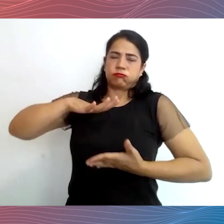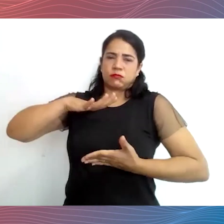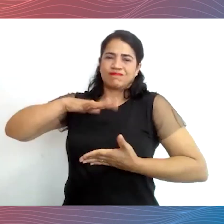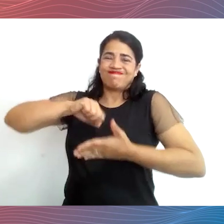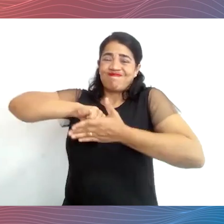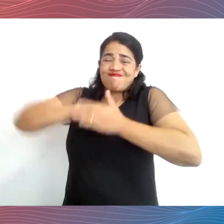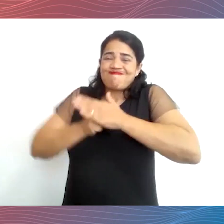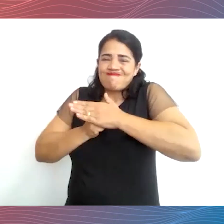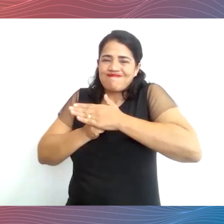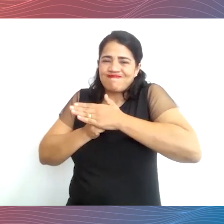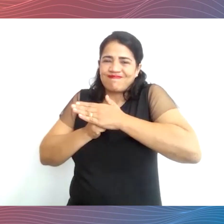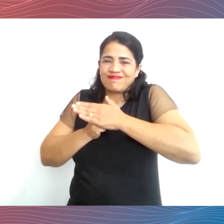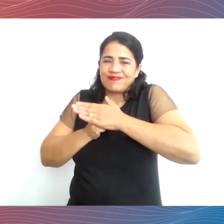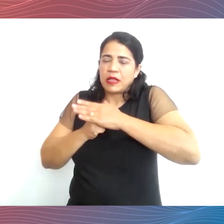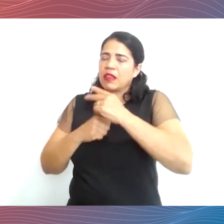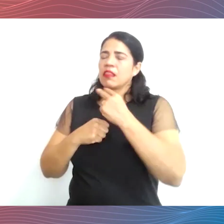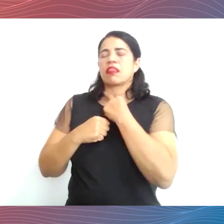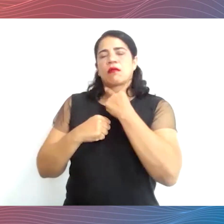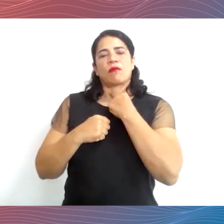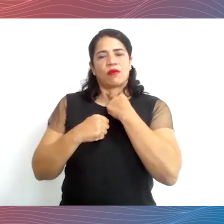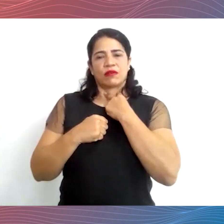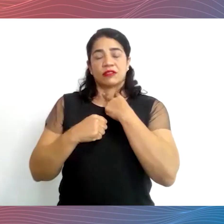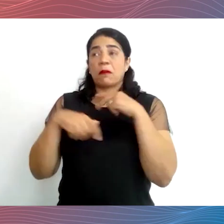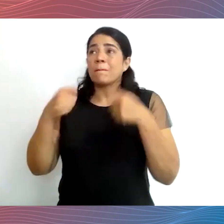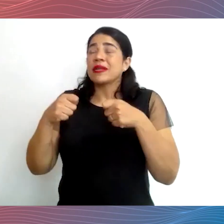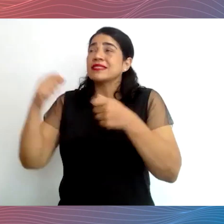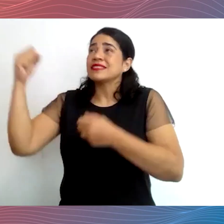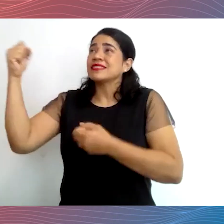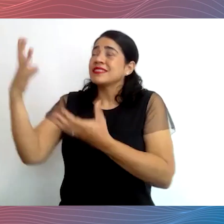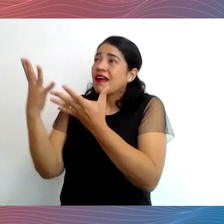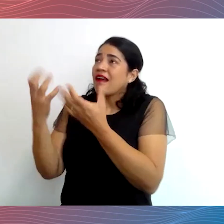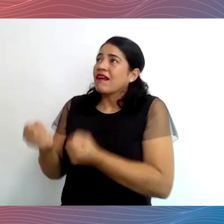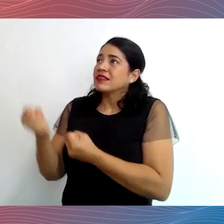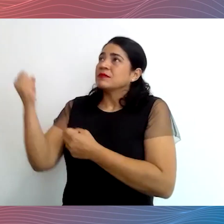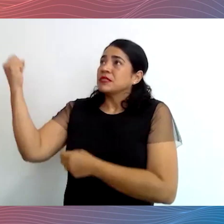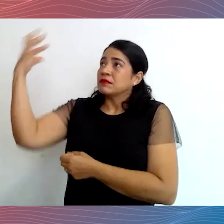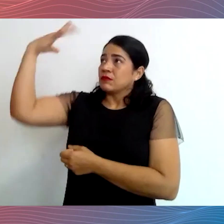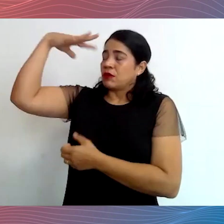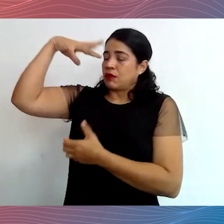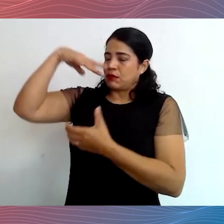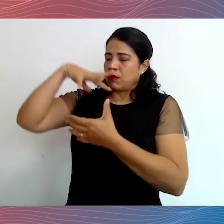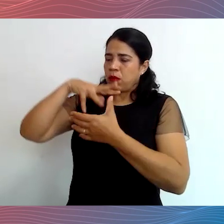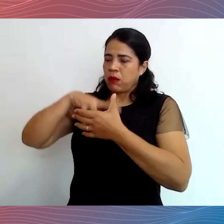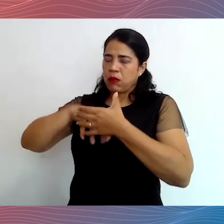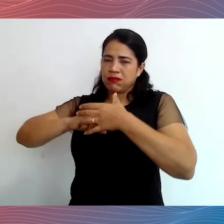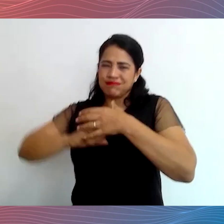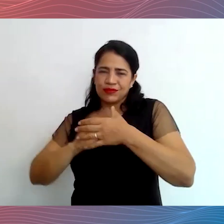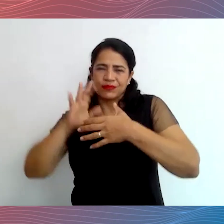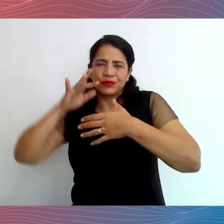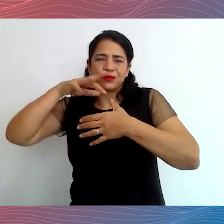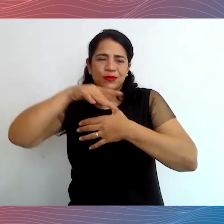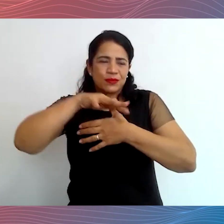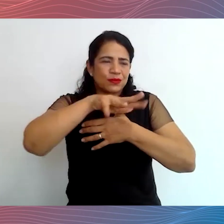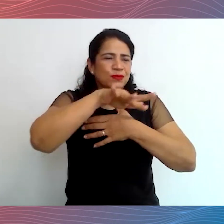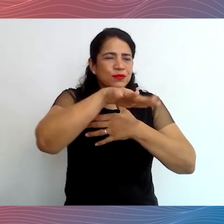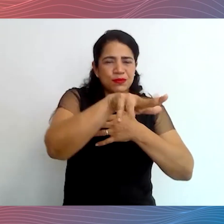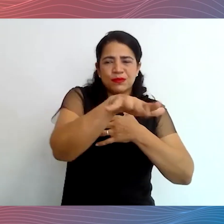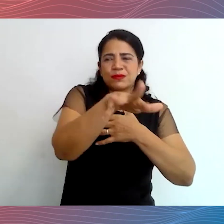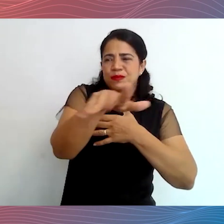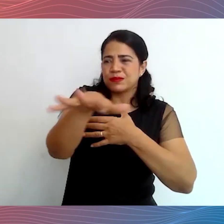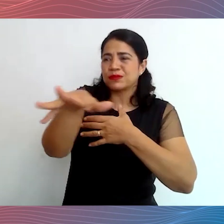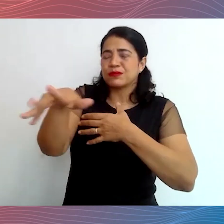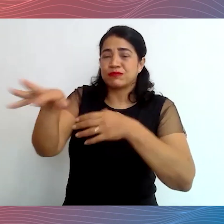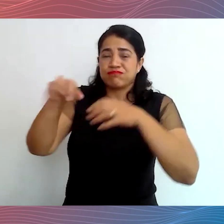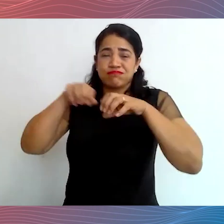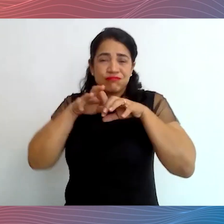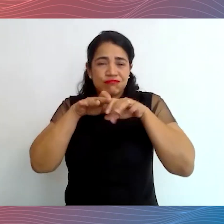da região. Não tem para onde fluir mais. Aí o mar, a água da graça entra e não sai, fica